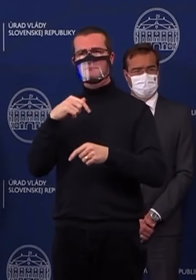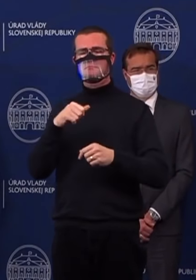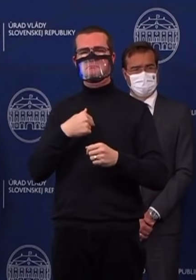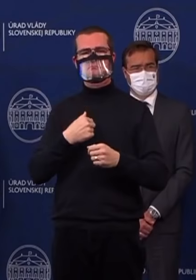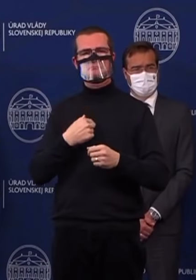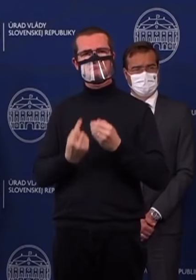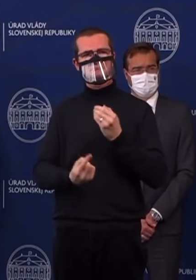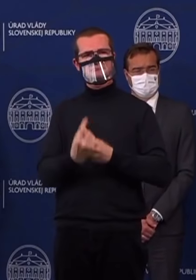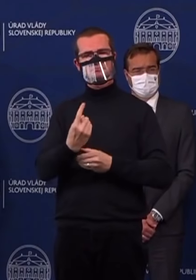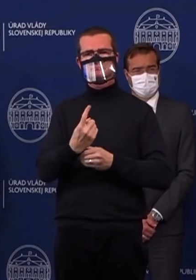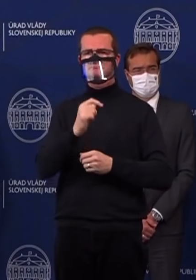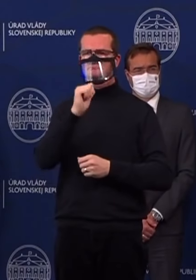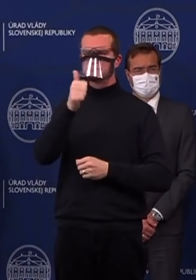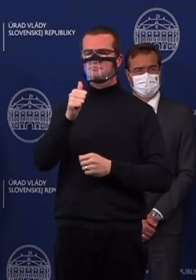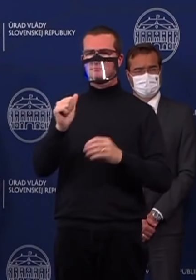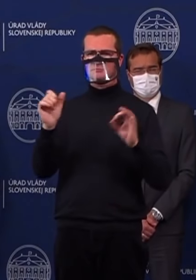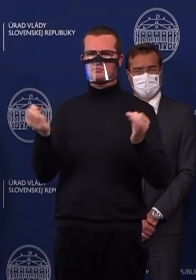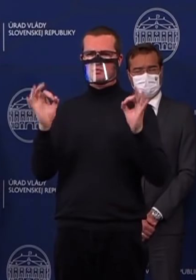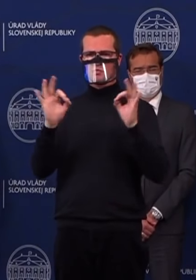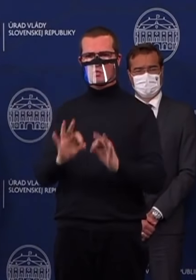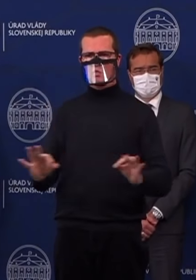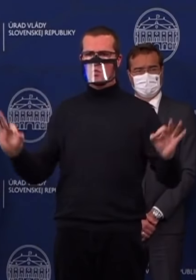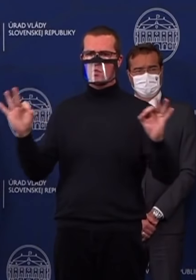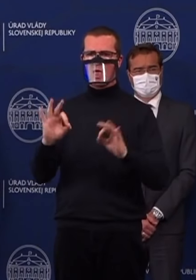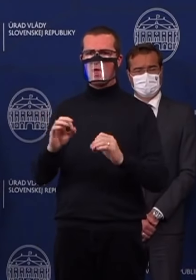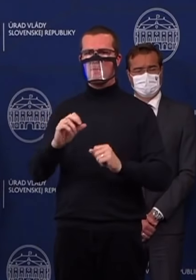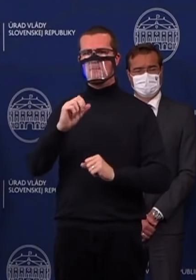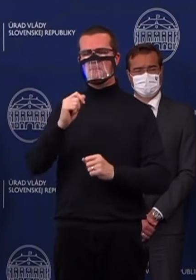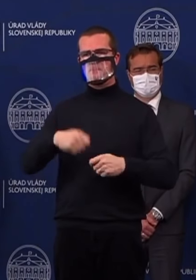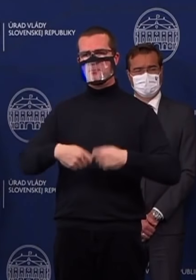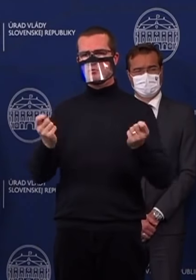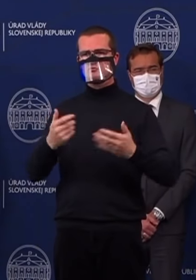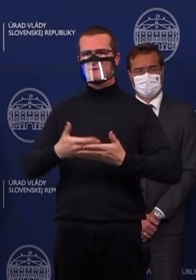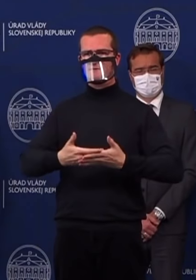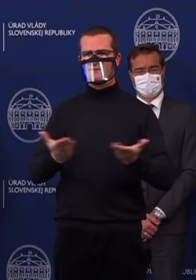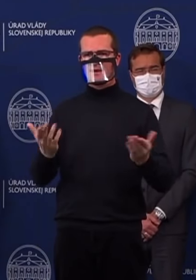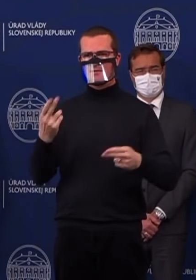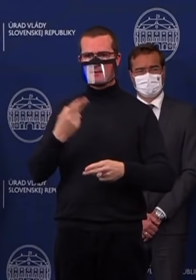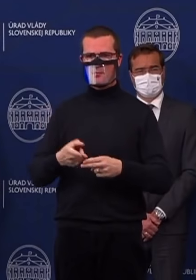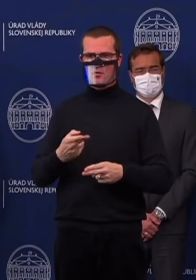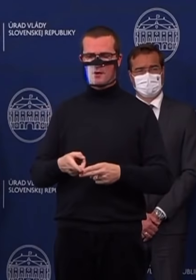Nezaznamenali sme takmer žiadne incidenty porušenia verejného poriadku.